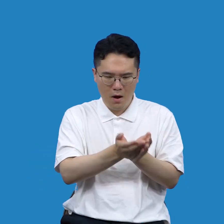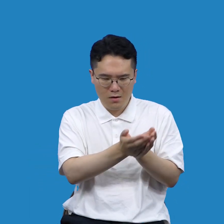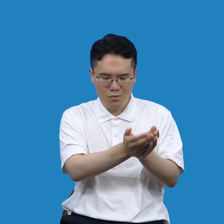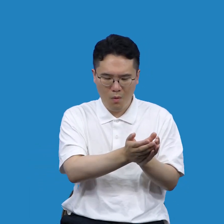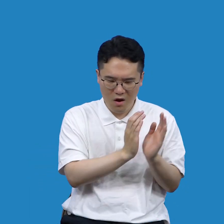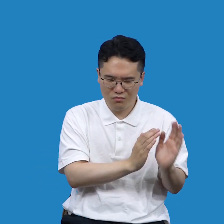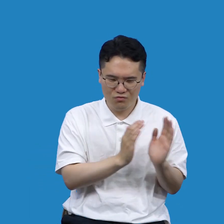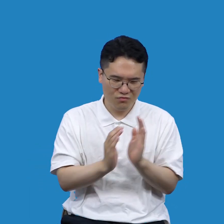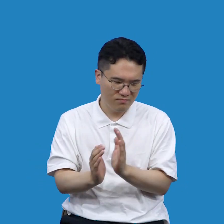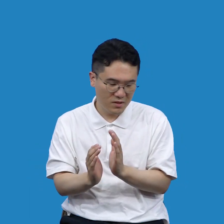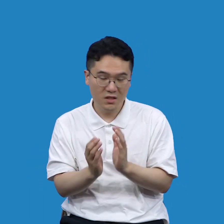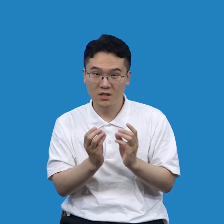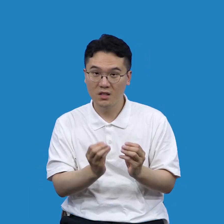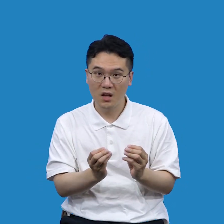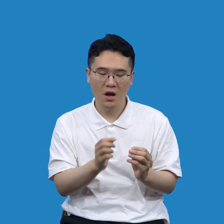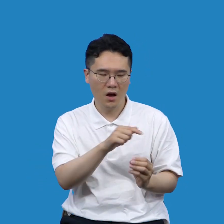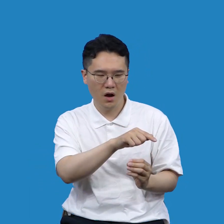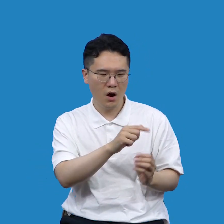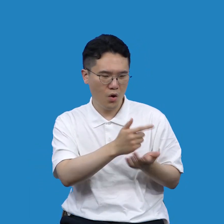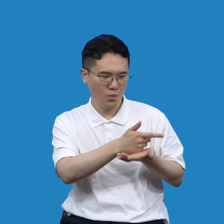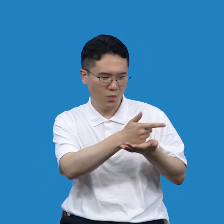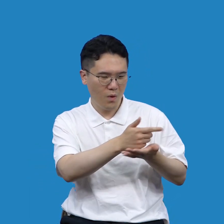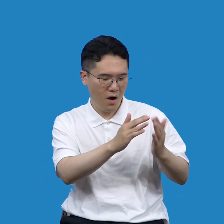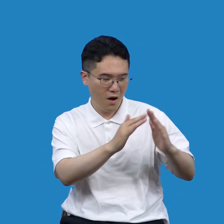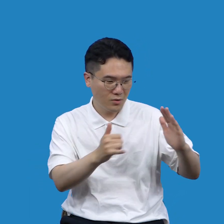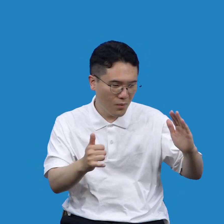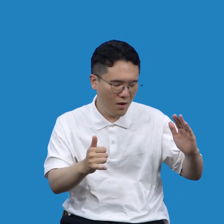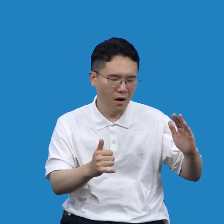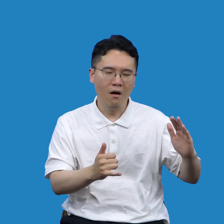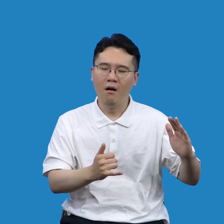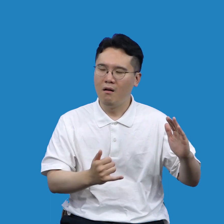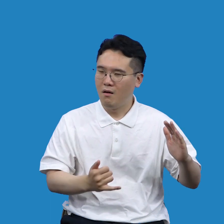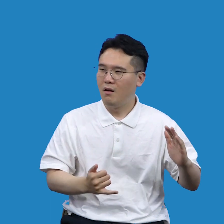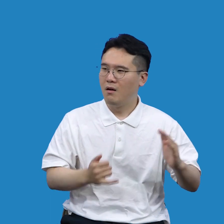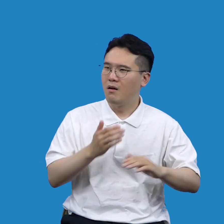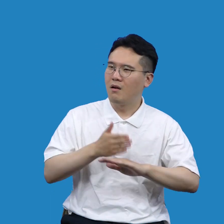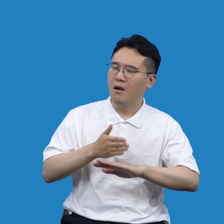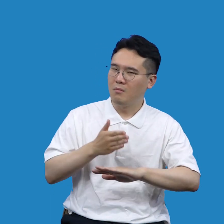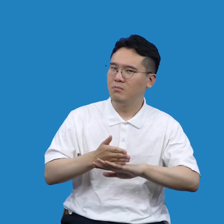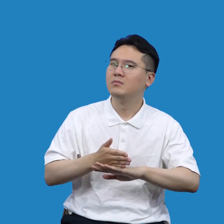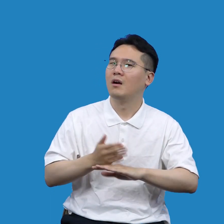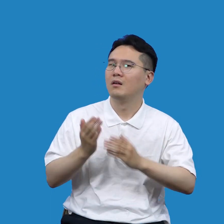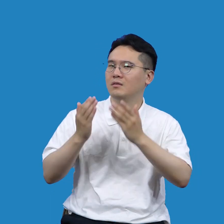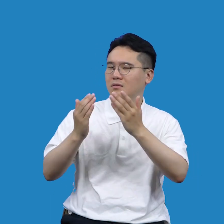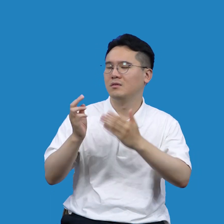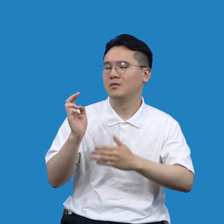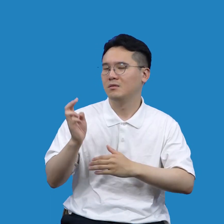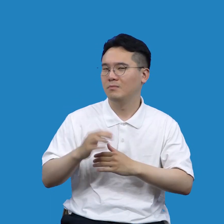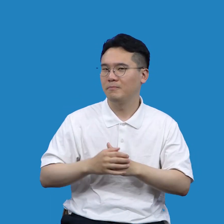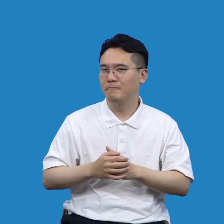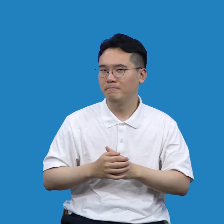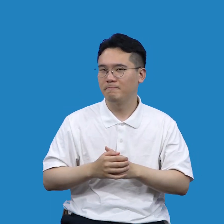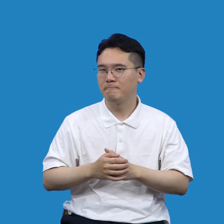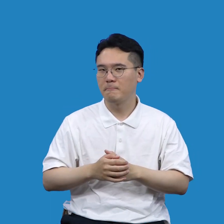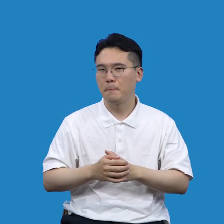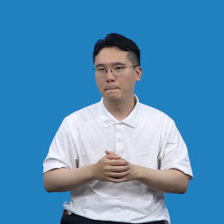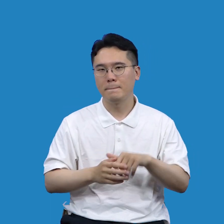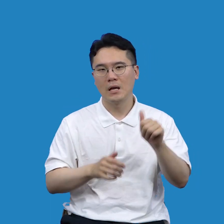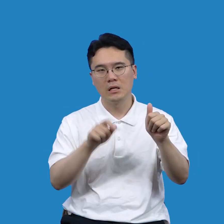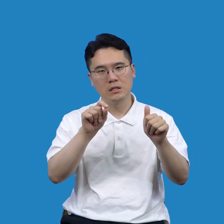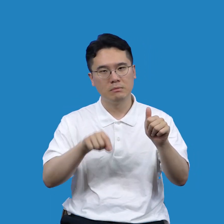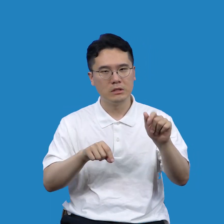노아 가족의 감사를 상상해 보십시오. 히브리서 11장 7절을 함께